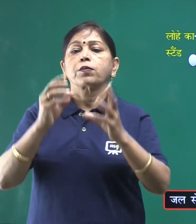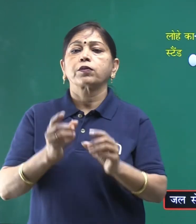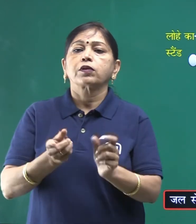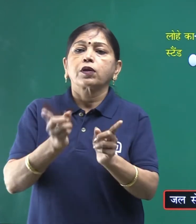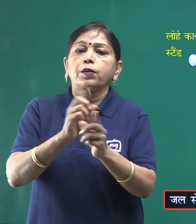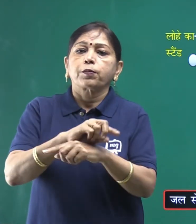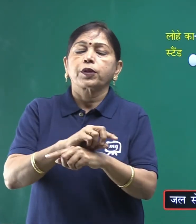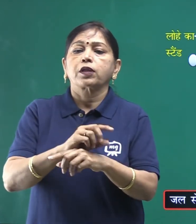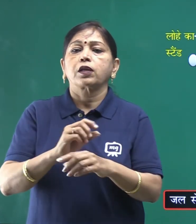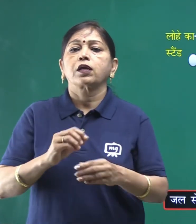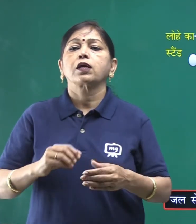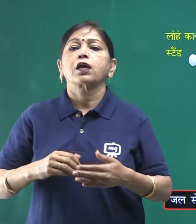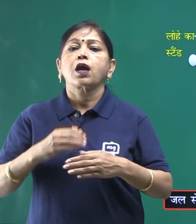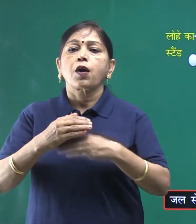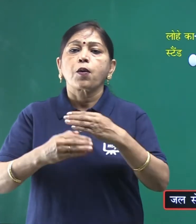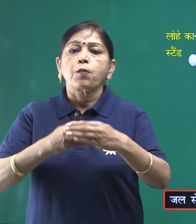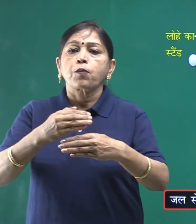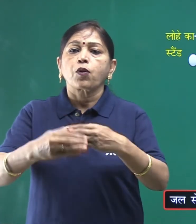बदलने की प्रक्रिया